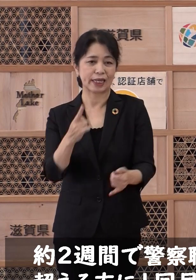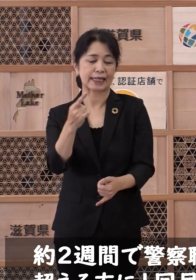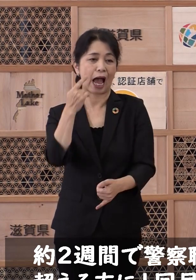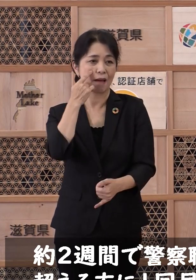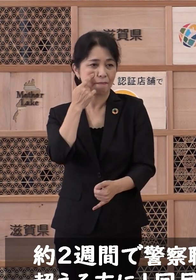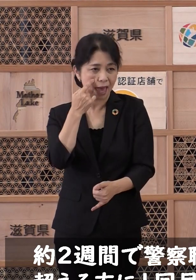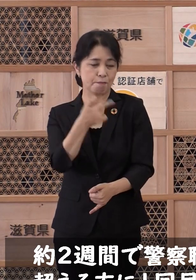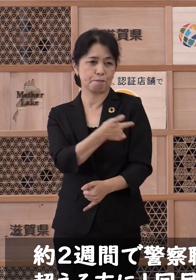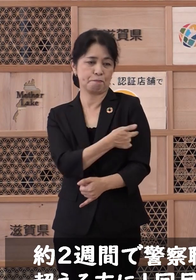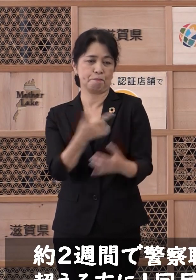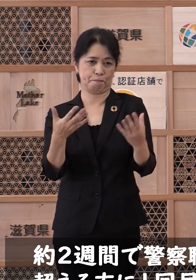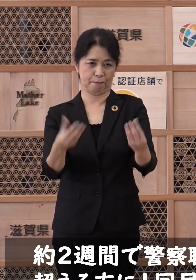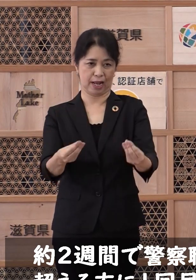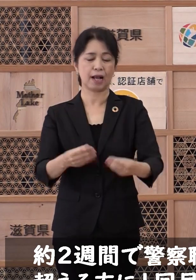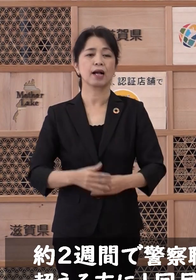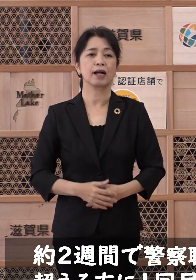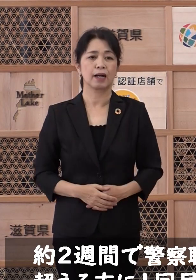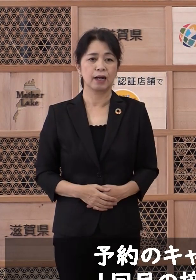行いました。